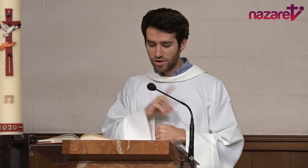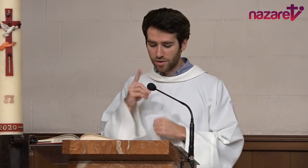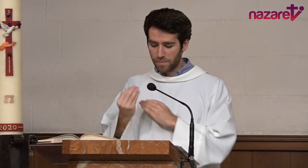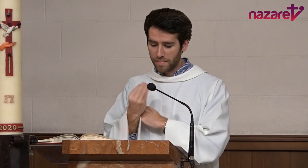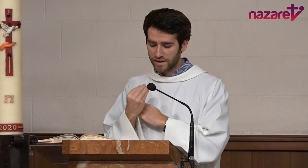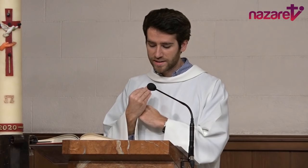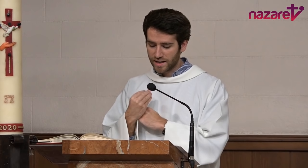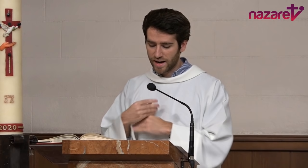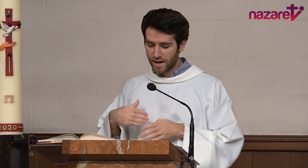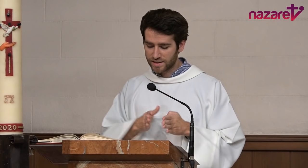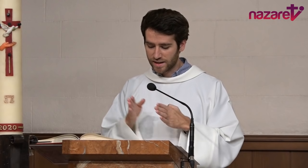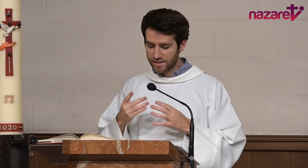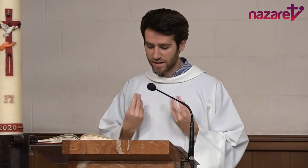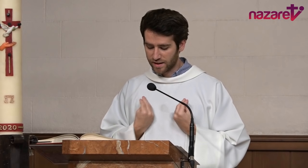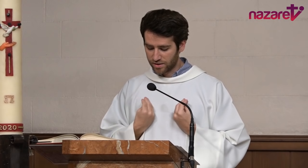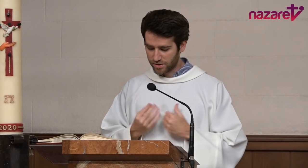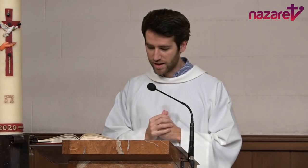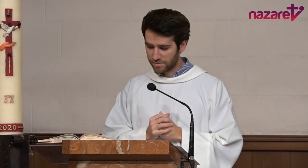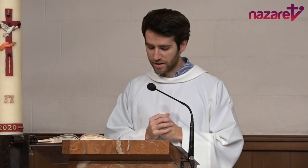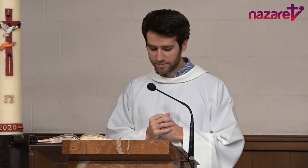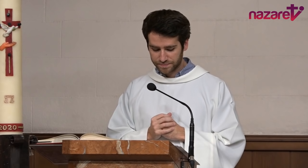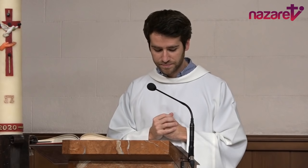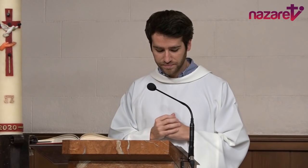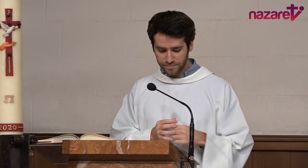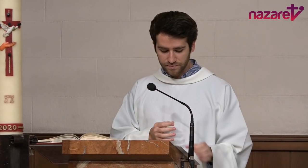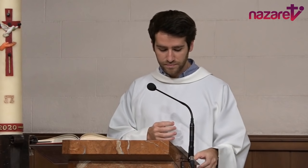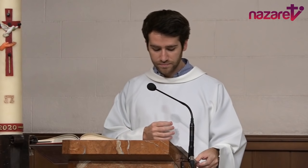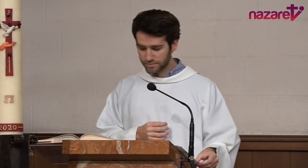Señor, me enseñarás el sendero de la vida.